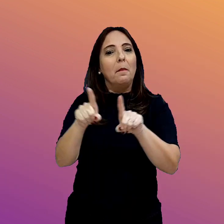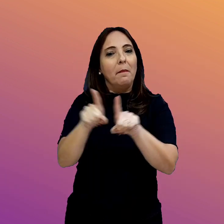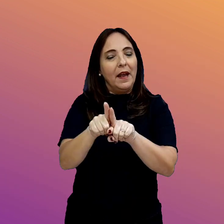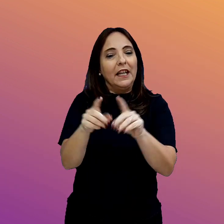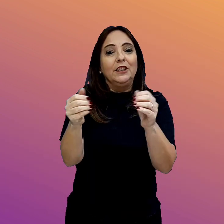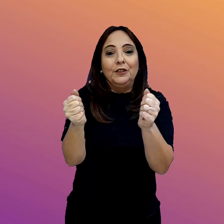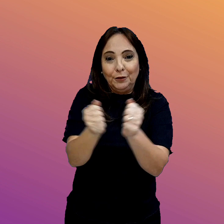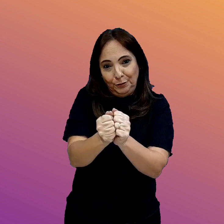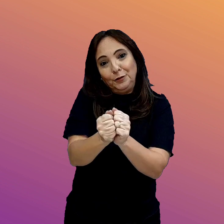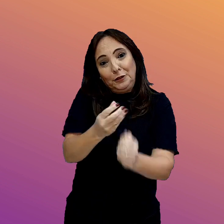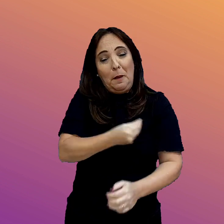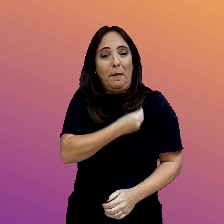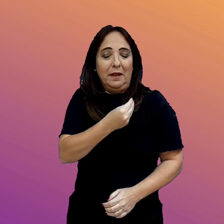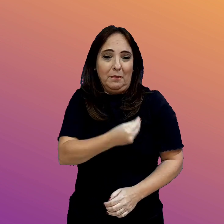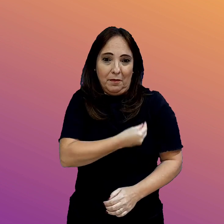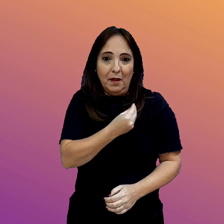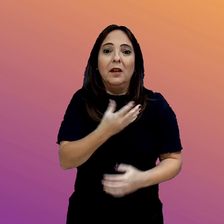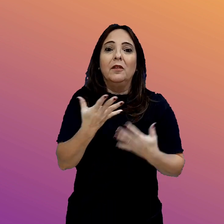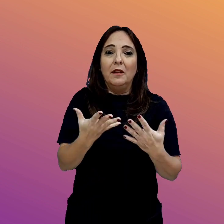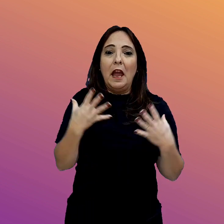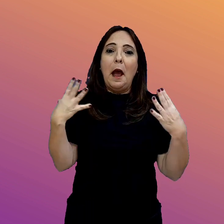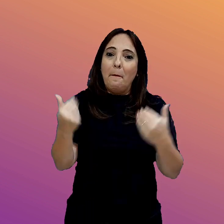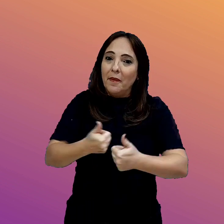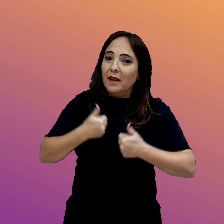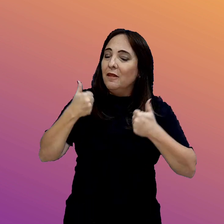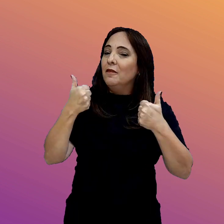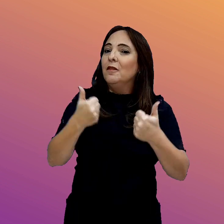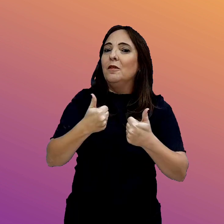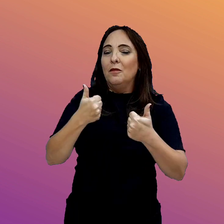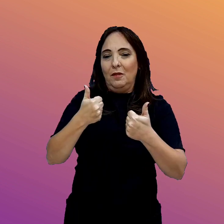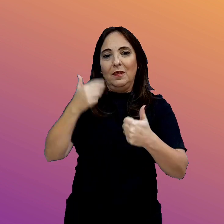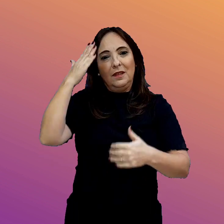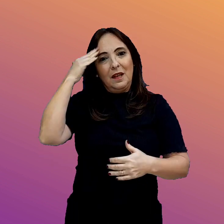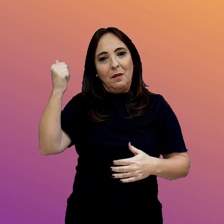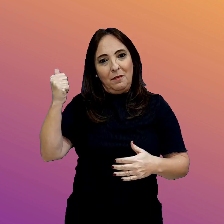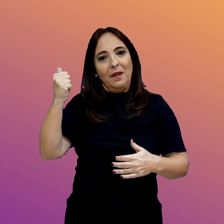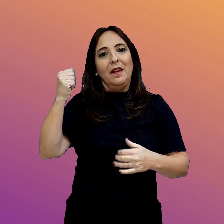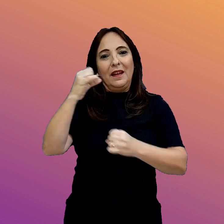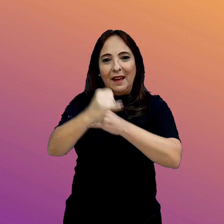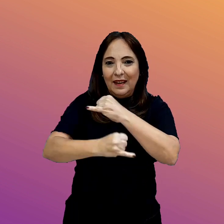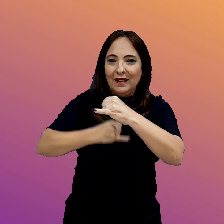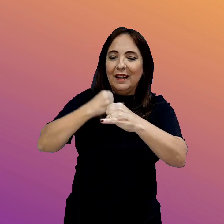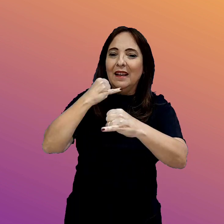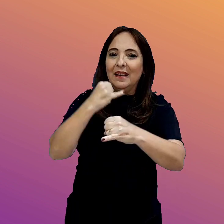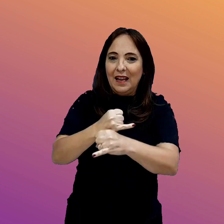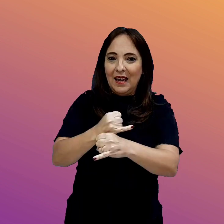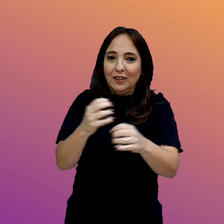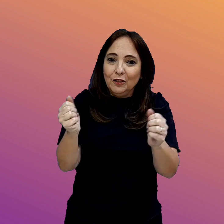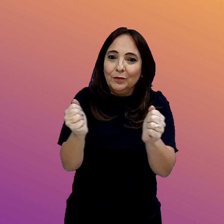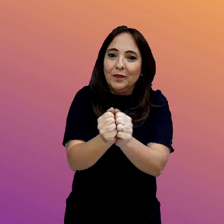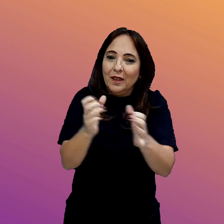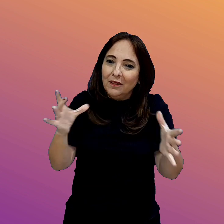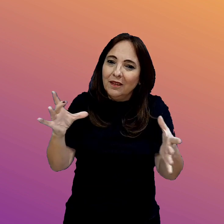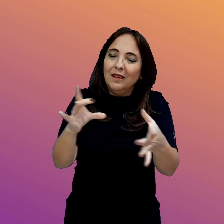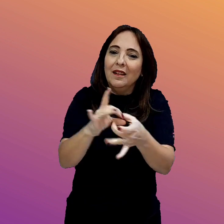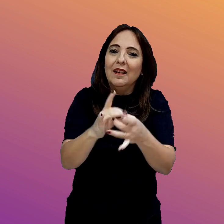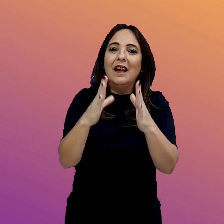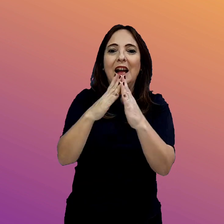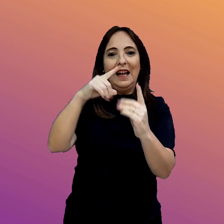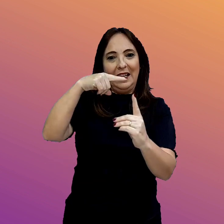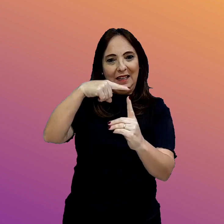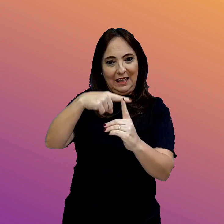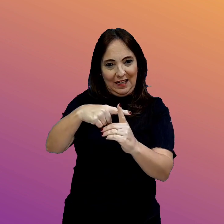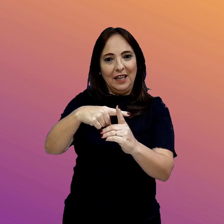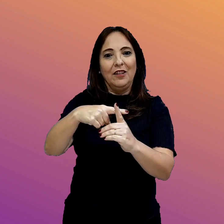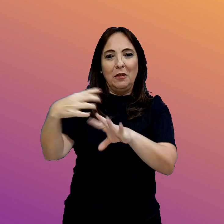isso é sensacional, a gente saber que a internet está juntando aí as igrejas, juntando o povo de Deus espalhado na face da